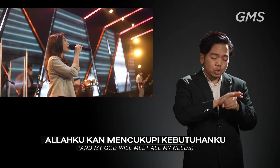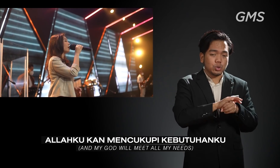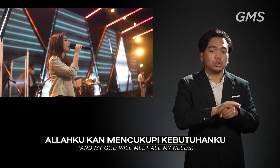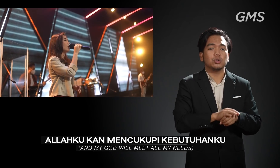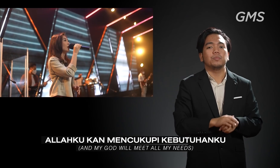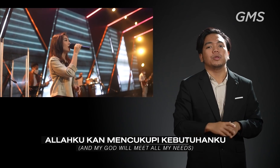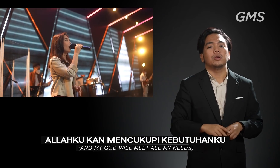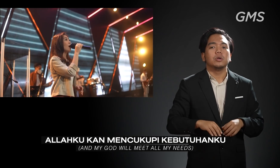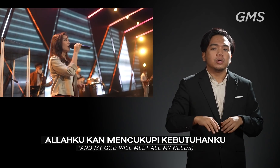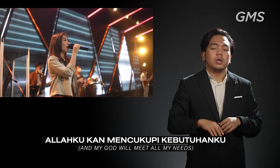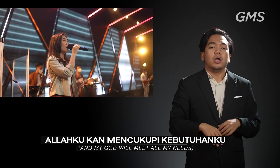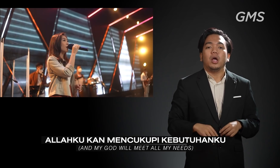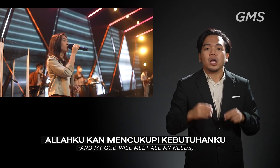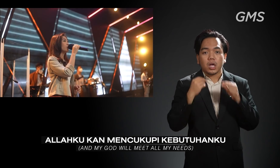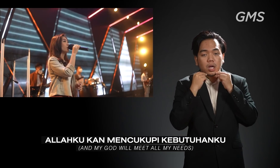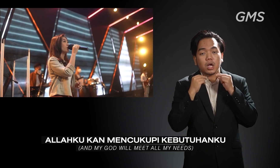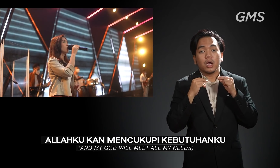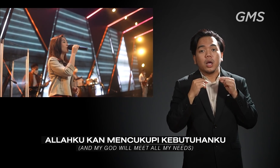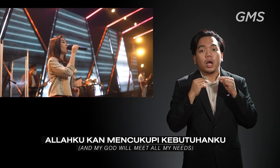mencukupi